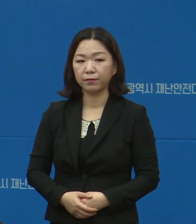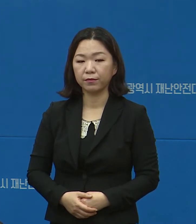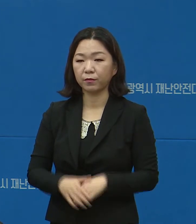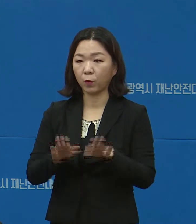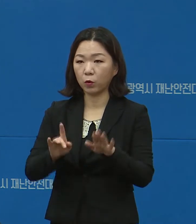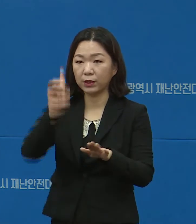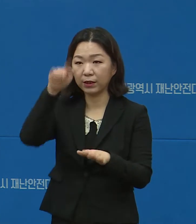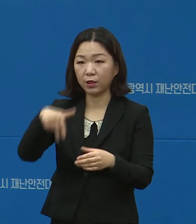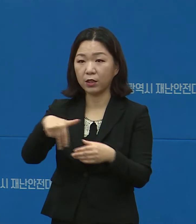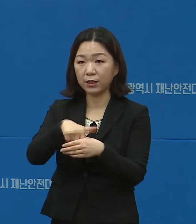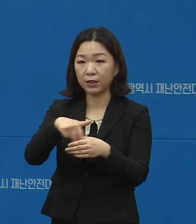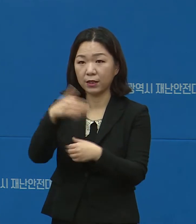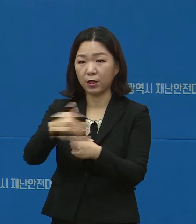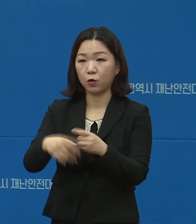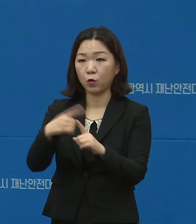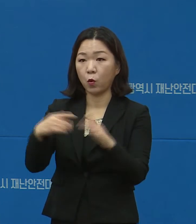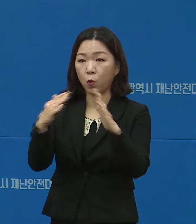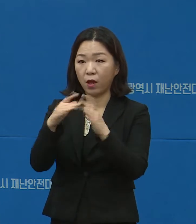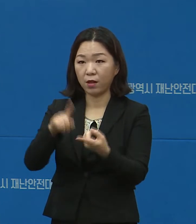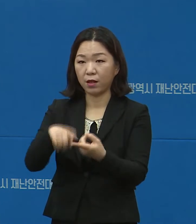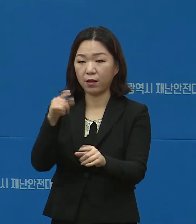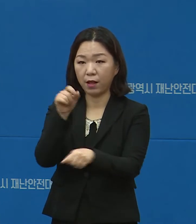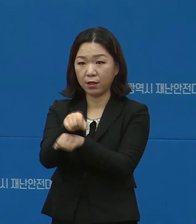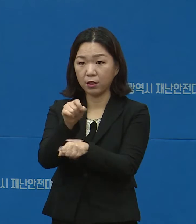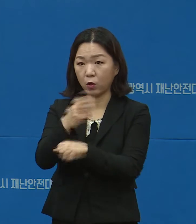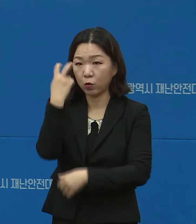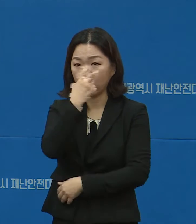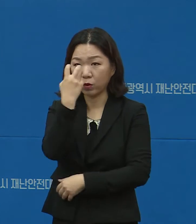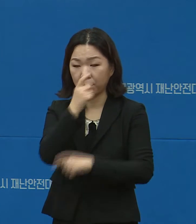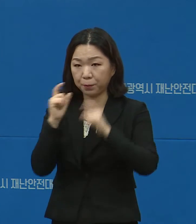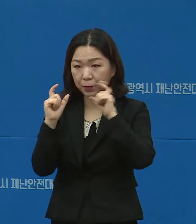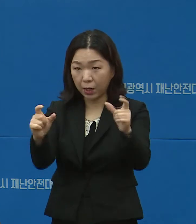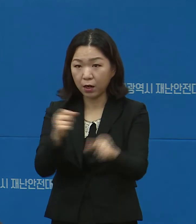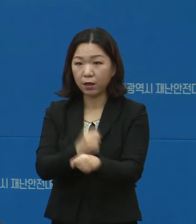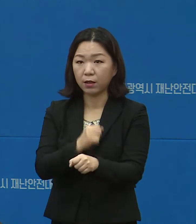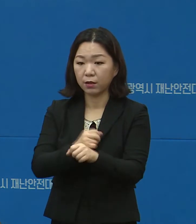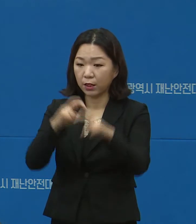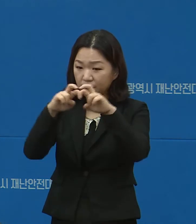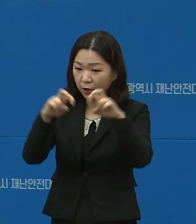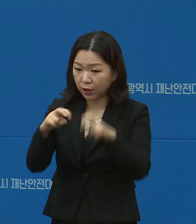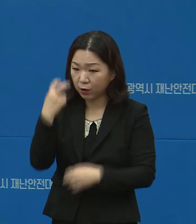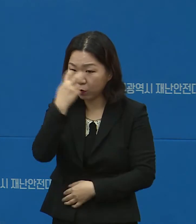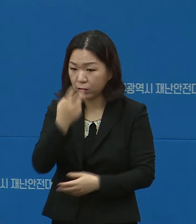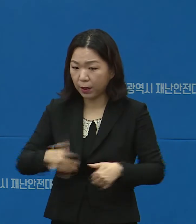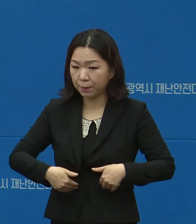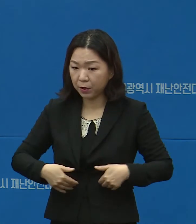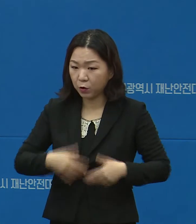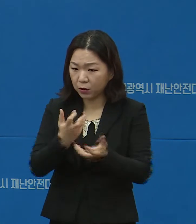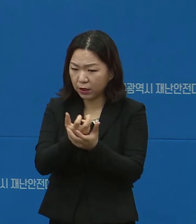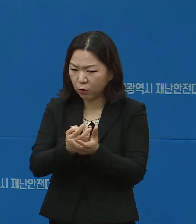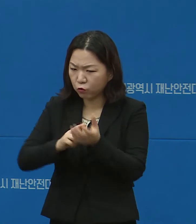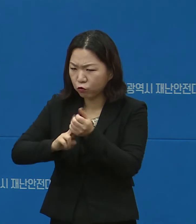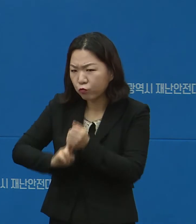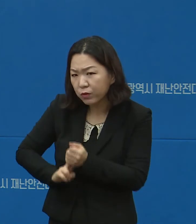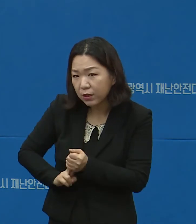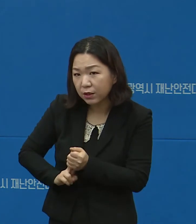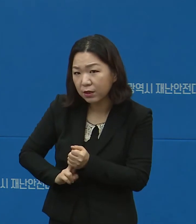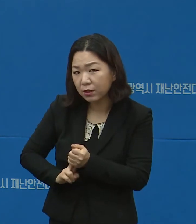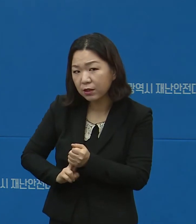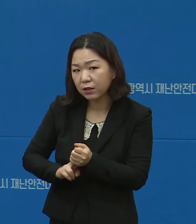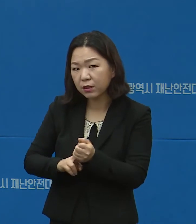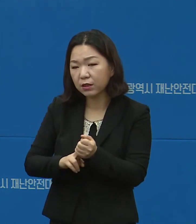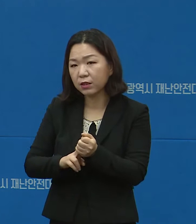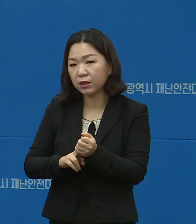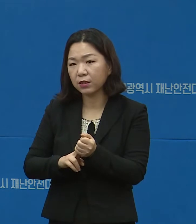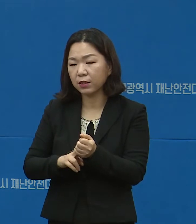오늘 신천지 대북교회에 대한 행정조사 명령 발송하신 거 이게 역학조사에 필요한 자료의 은폐 여부 이게 구체적으로